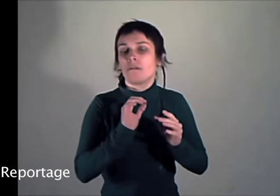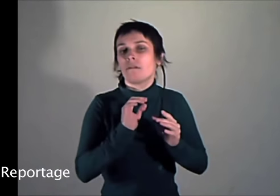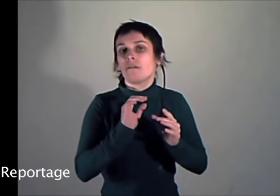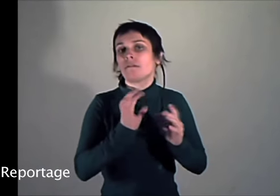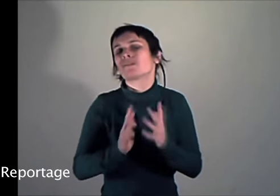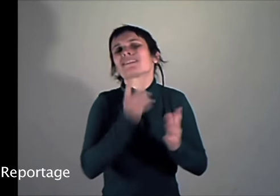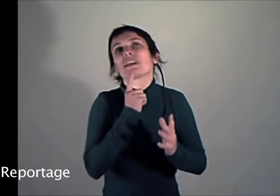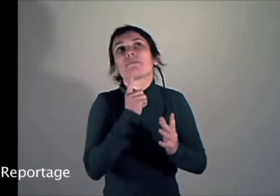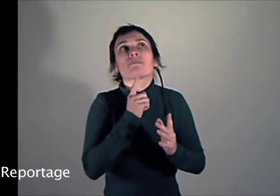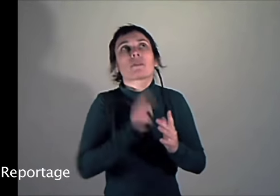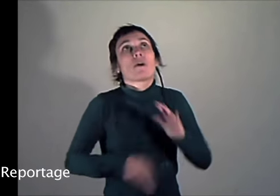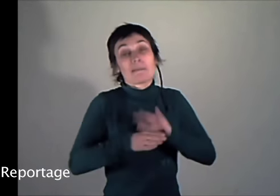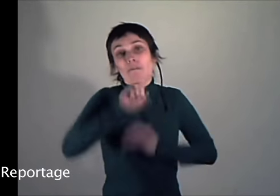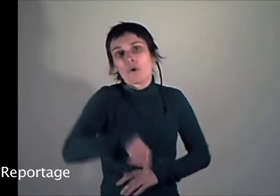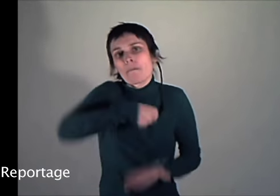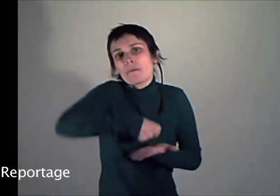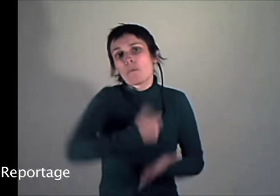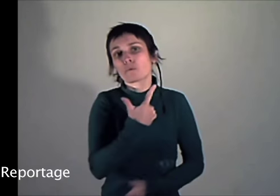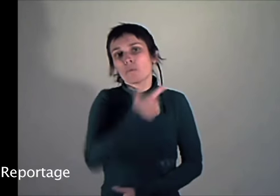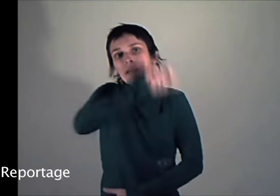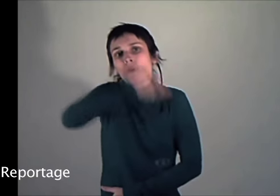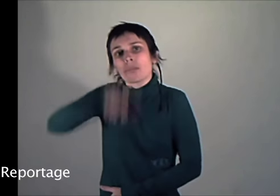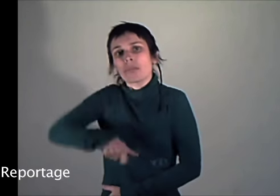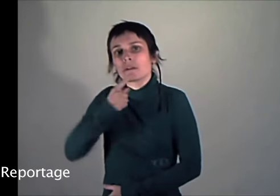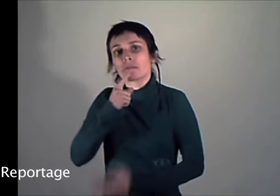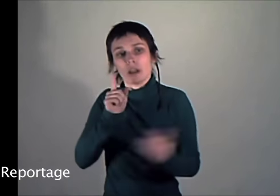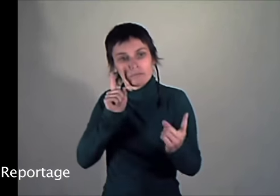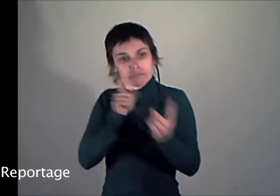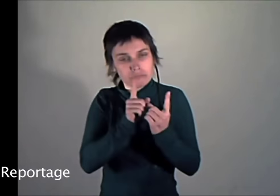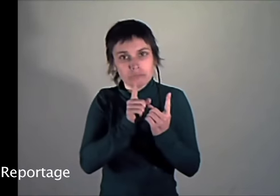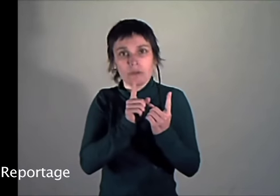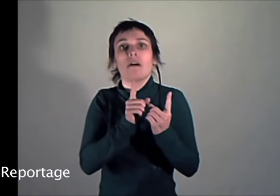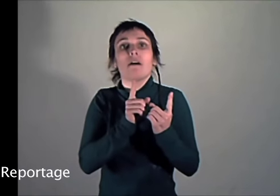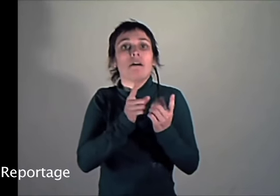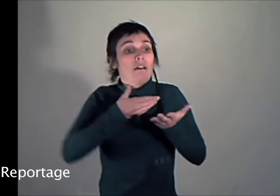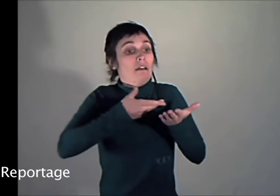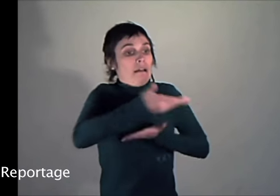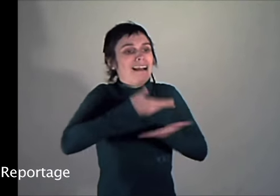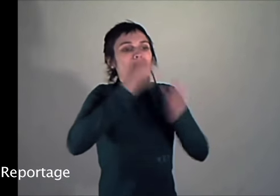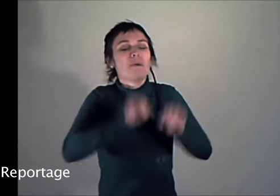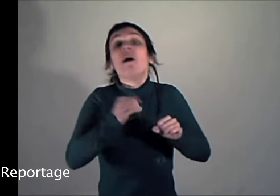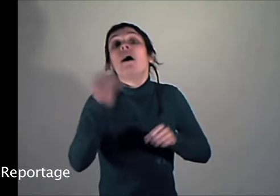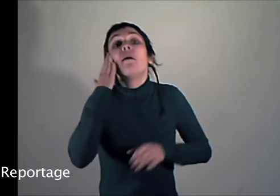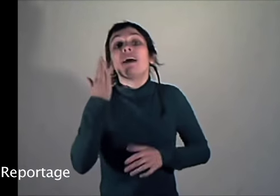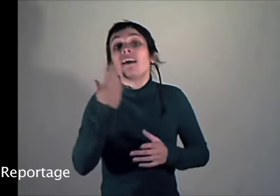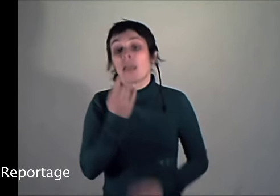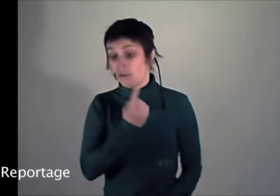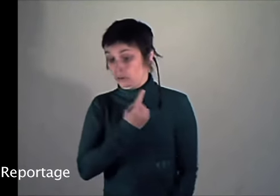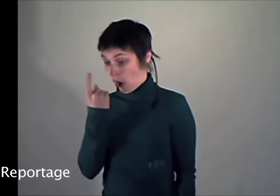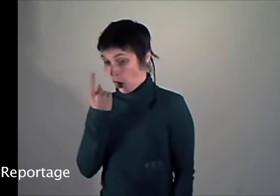Patrick. Quand il y a des sourds, on apprend. Voilà, il faut qu'il y ait un sourd, en fait, si tu veux, du